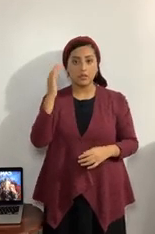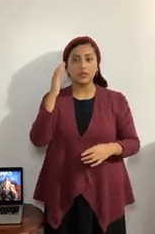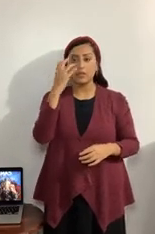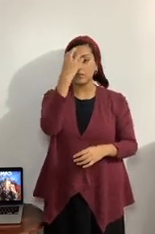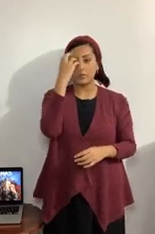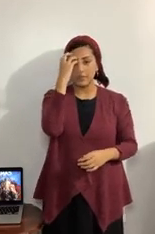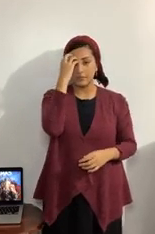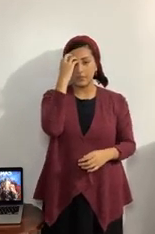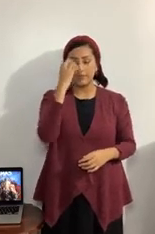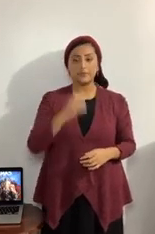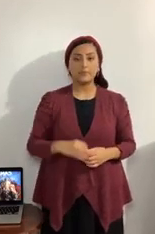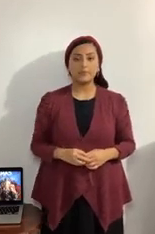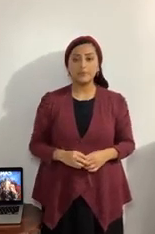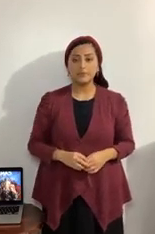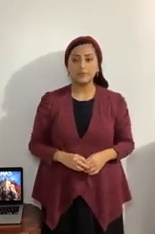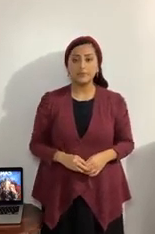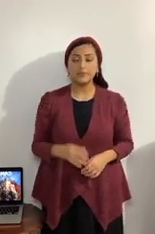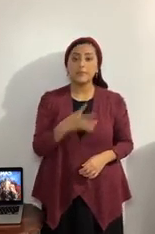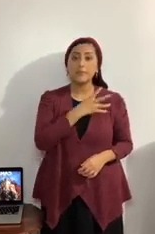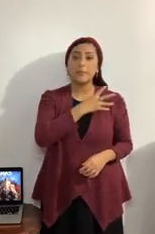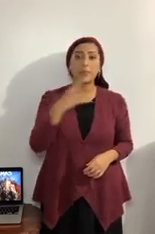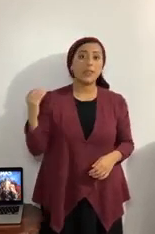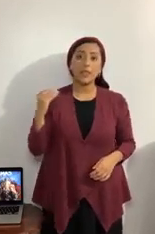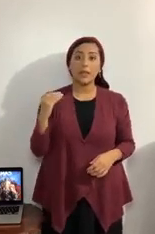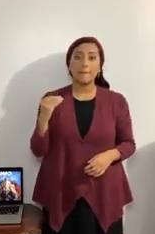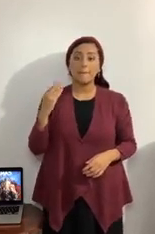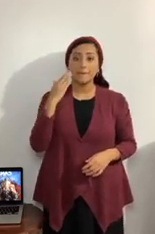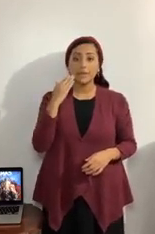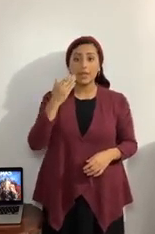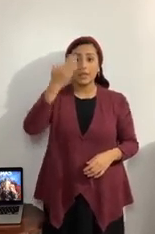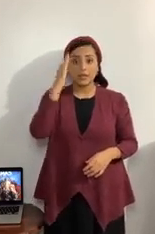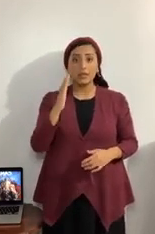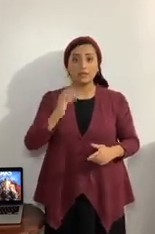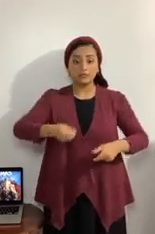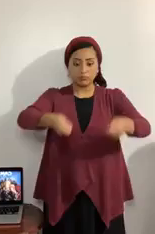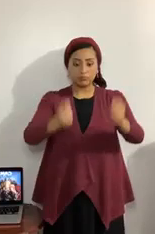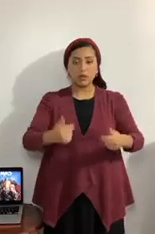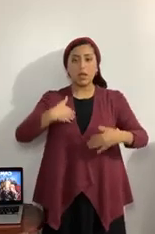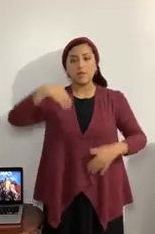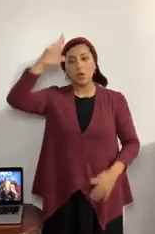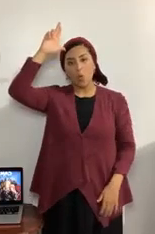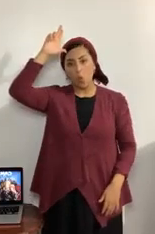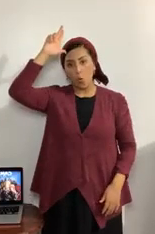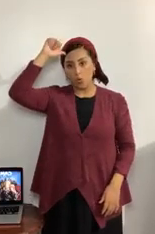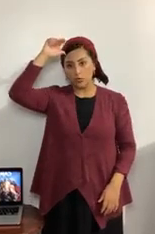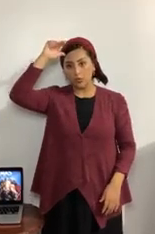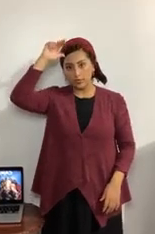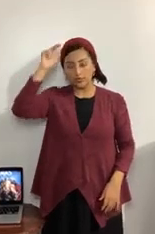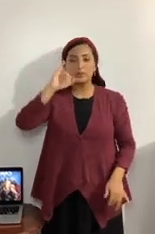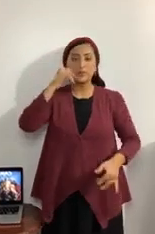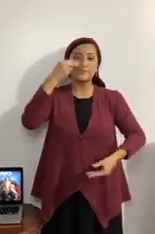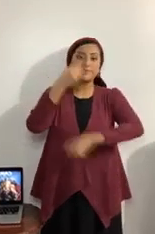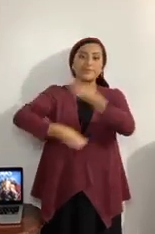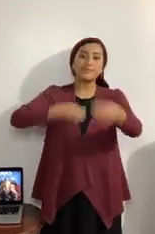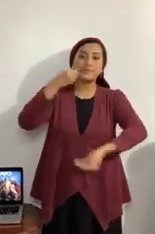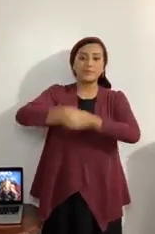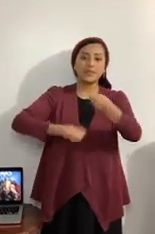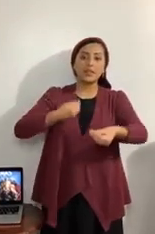ojo. Y el trineo de este dios era jalado por caballos, y de ahí salió la tradición de Santo Claus con